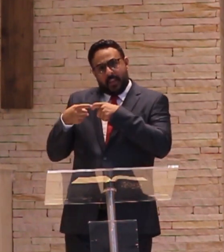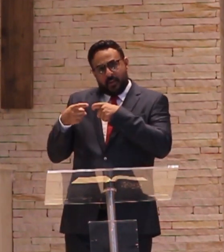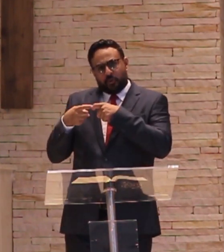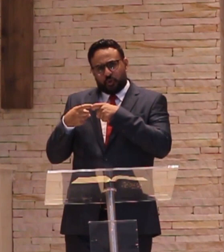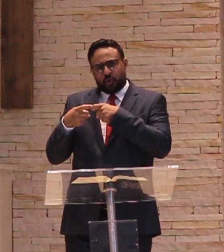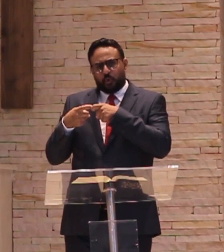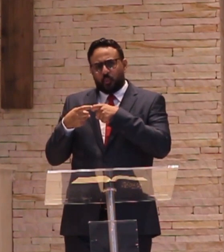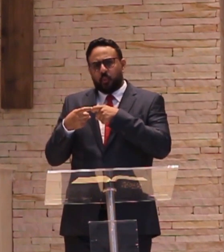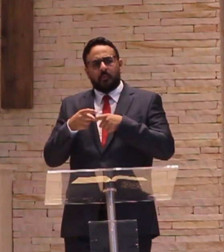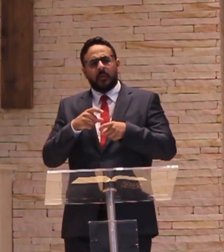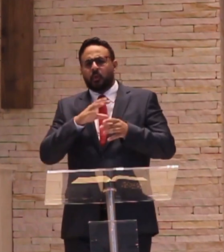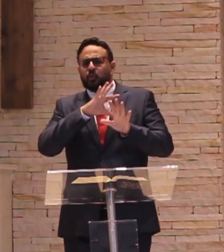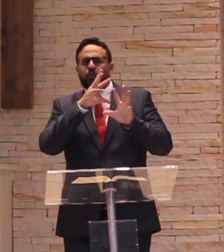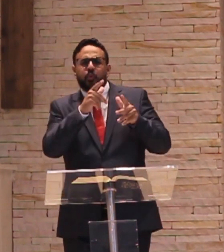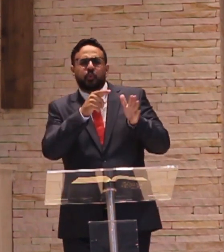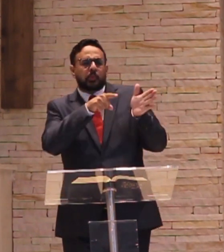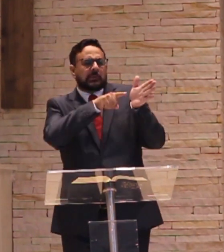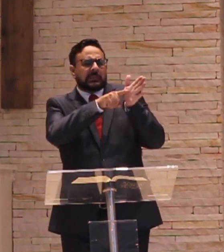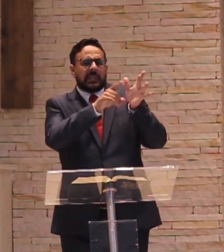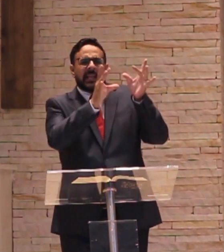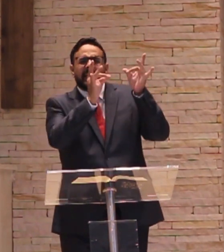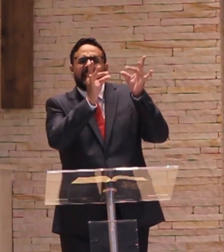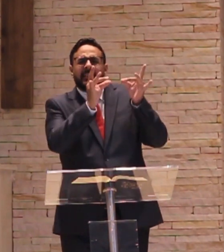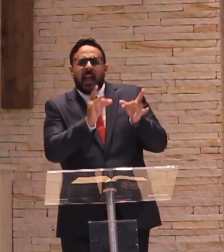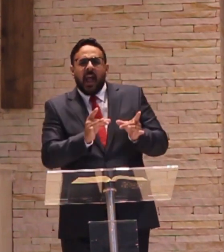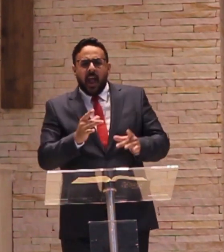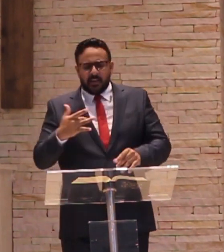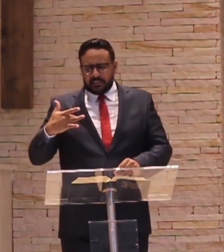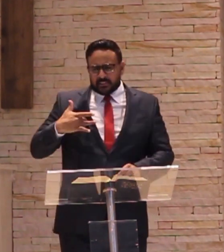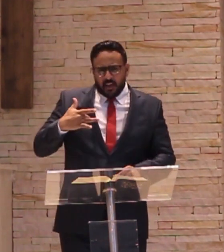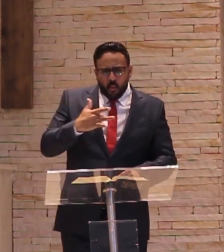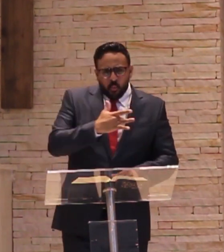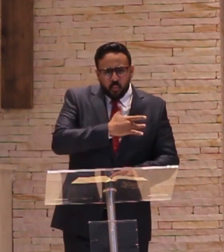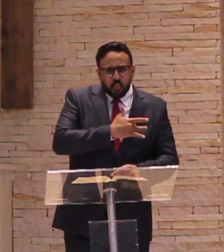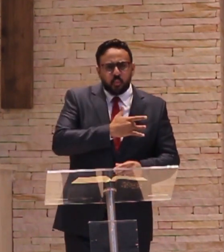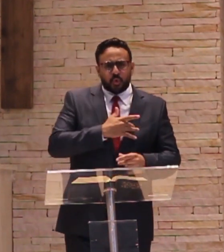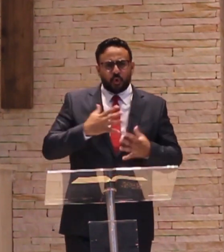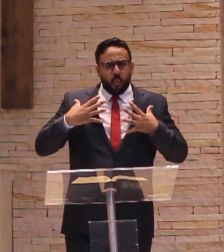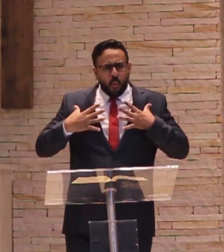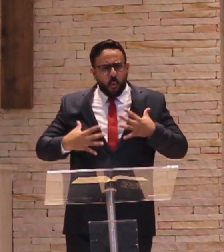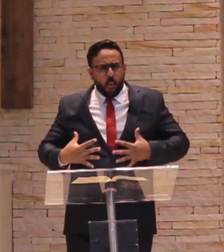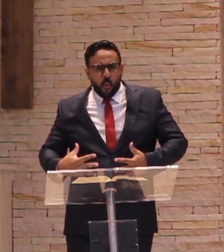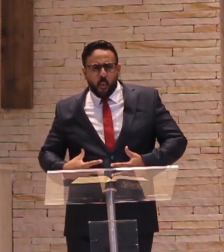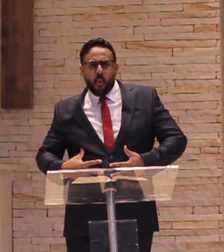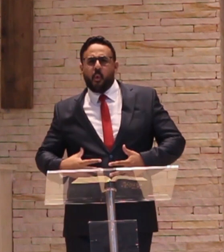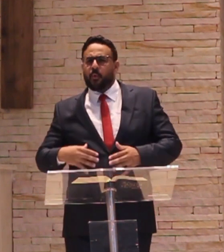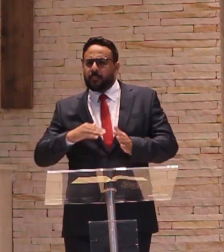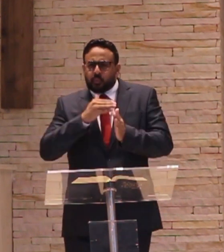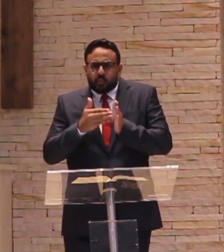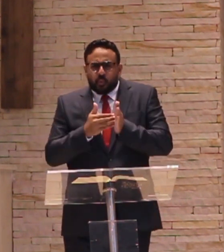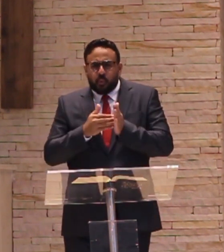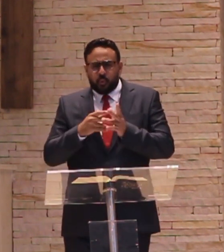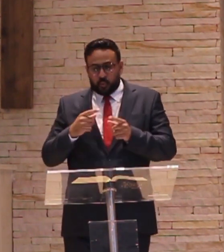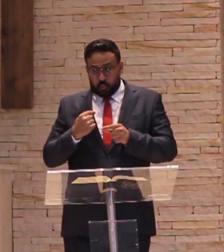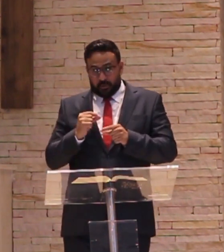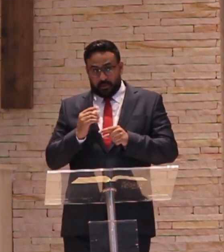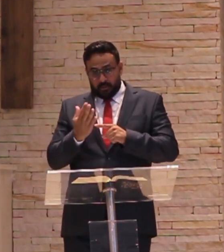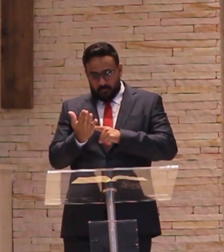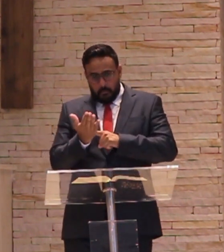procedimento. E este homem, ele era especialista em medicina e então ele resolveu fazer essa pesquisa